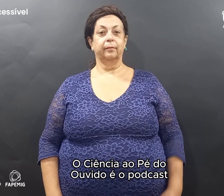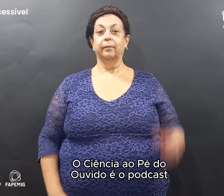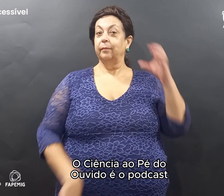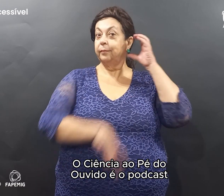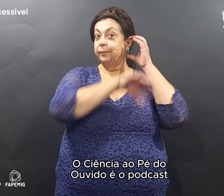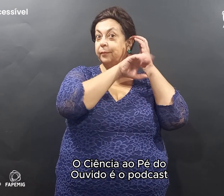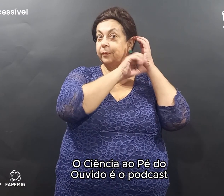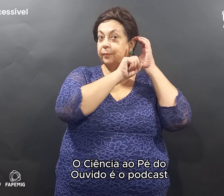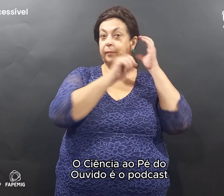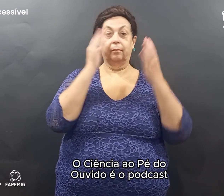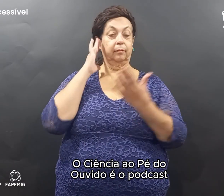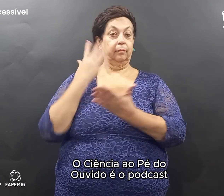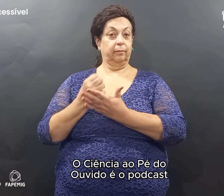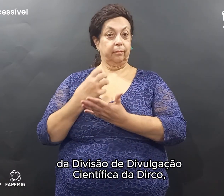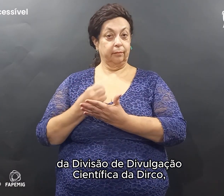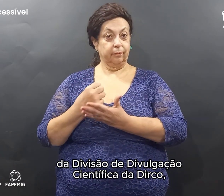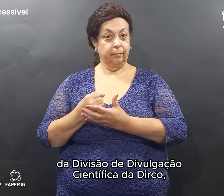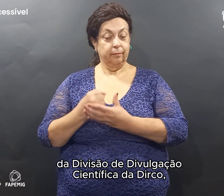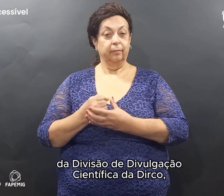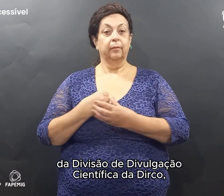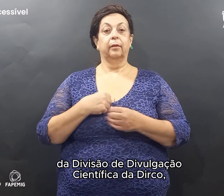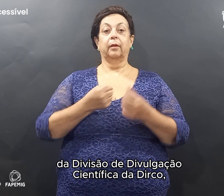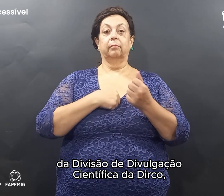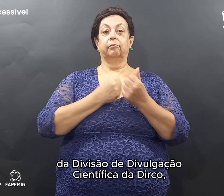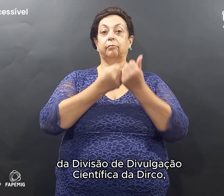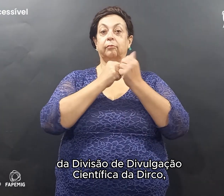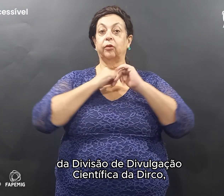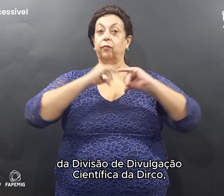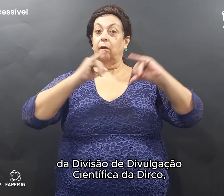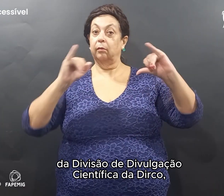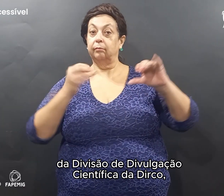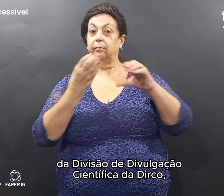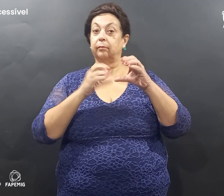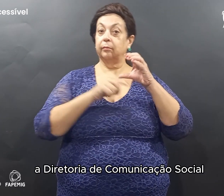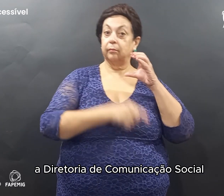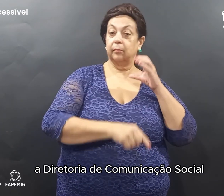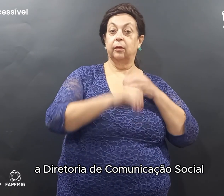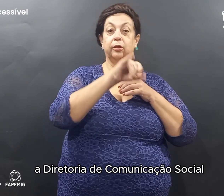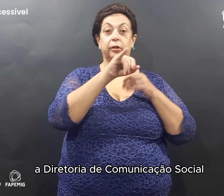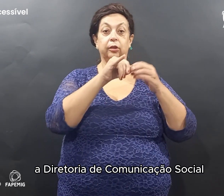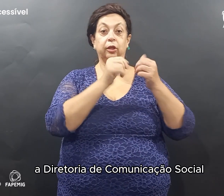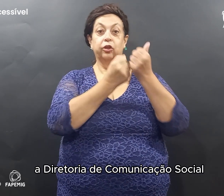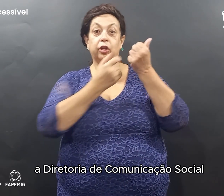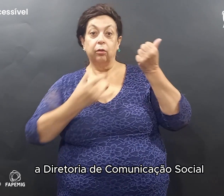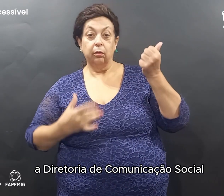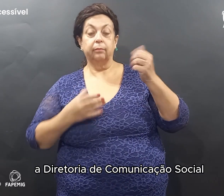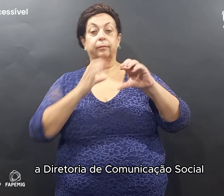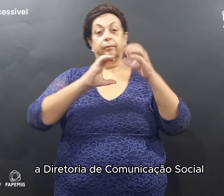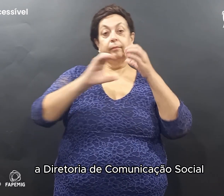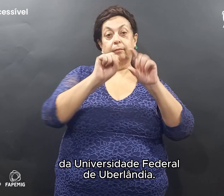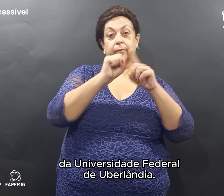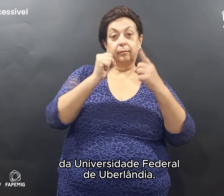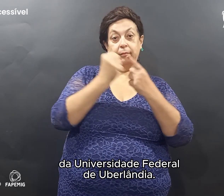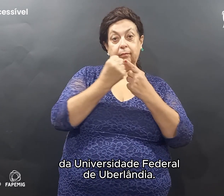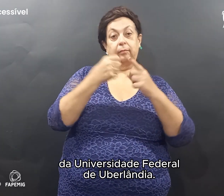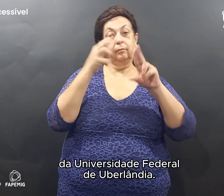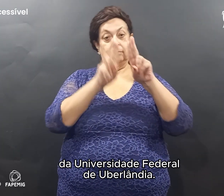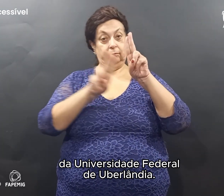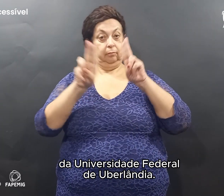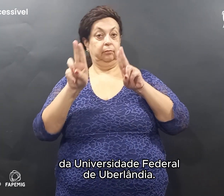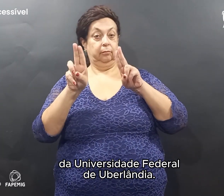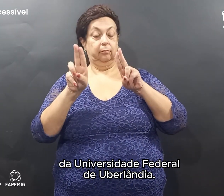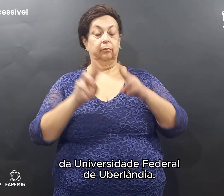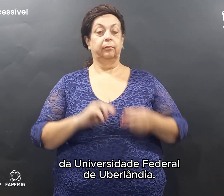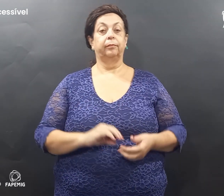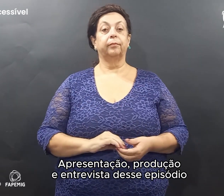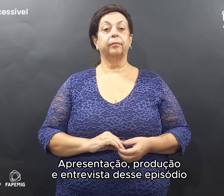O Ciência ao Pé do Ouvido é o podcast da Divisão de Divulgação Científica da DIRCO, a Diretoria de Comunicação Social da Universidade